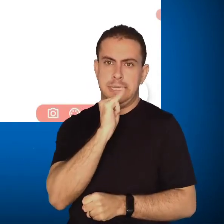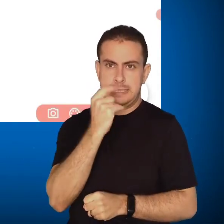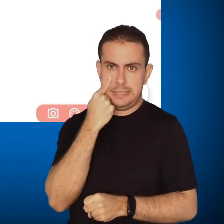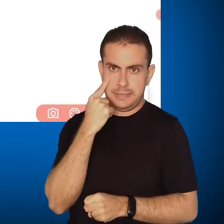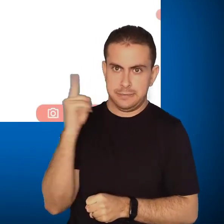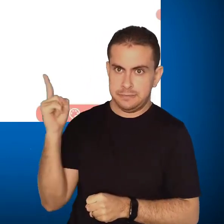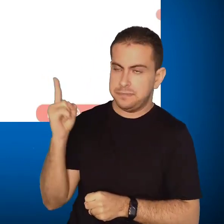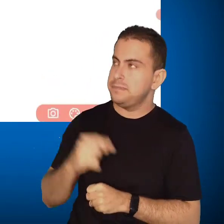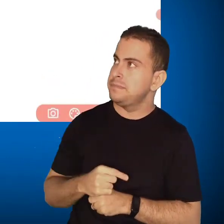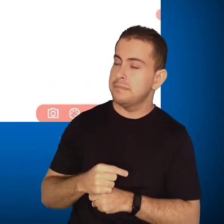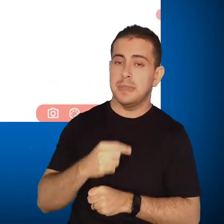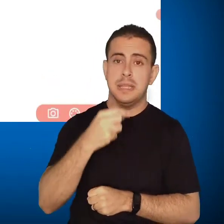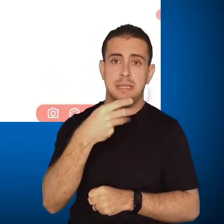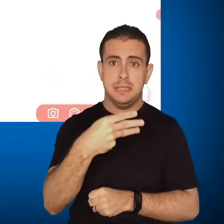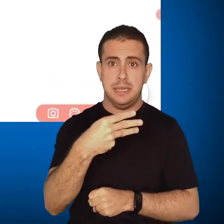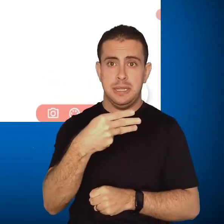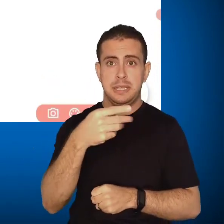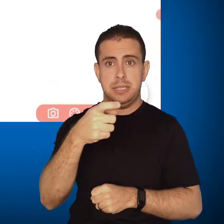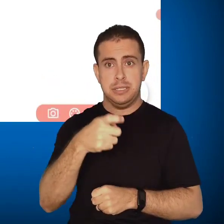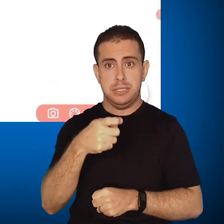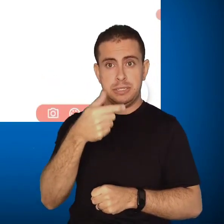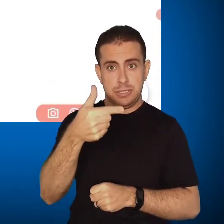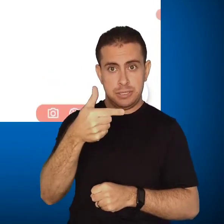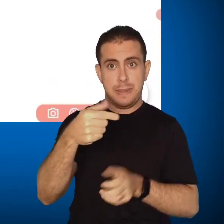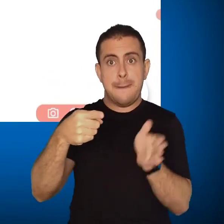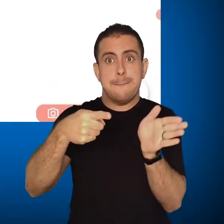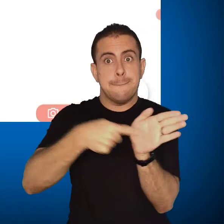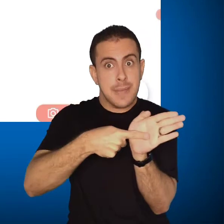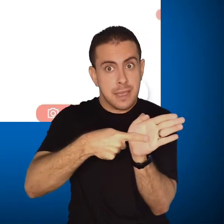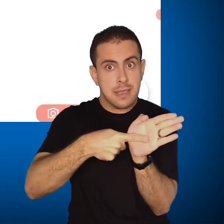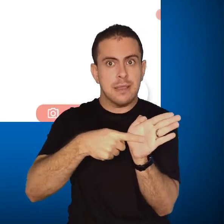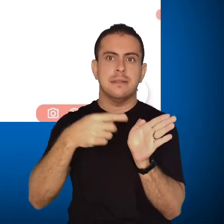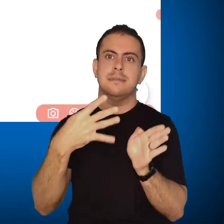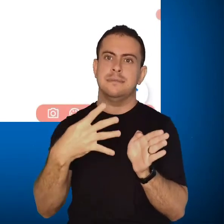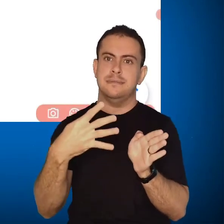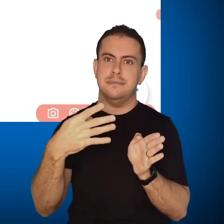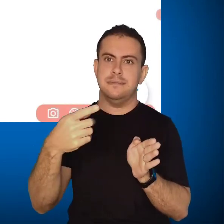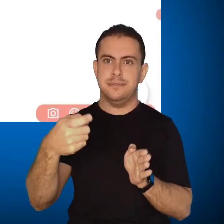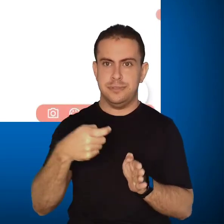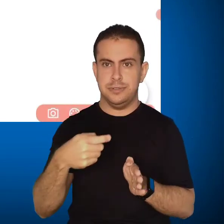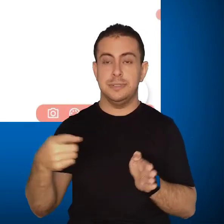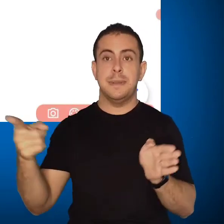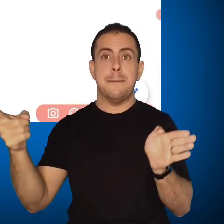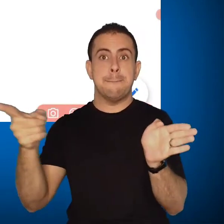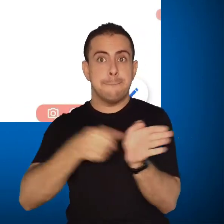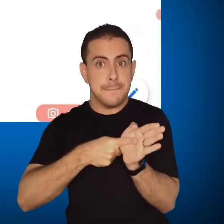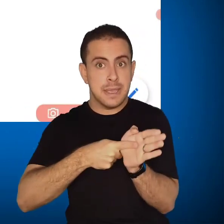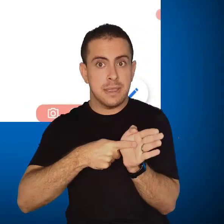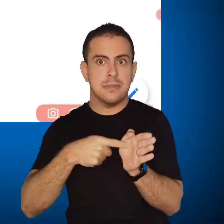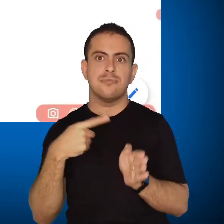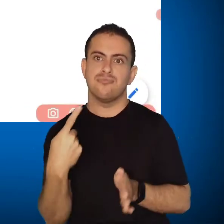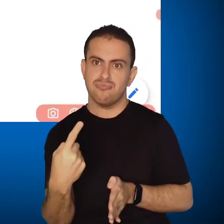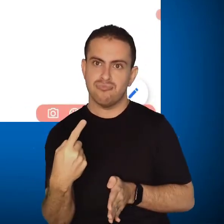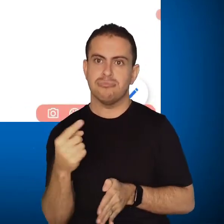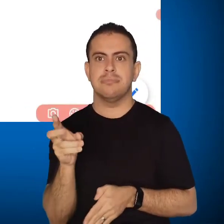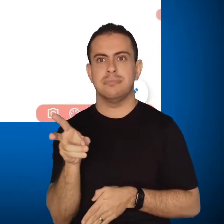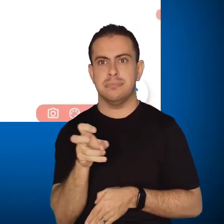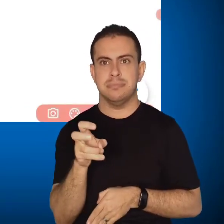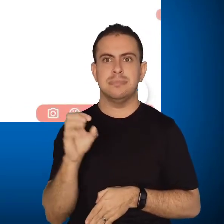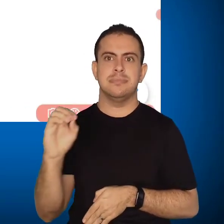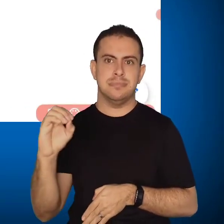dessa maneira, 3x ao quadrado, por exemplo, menos 4x menos 1 é igual a zero.